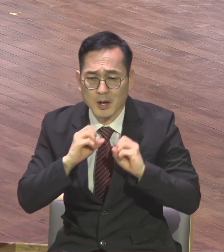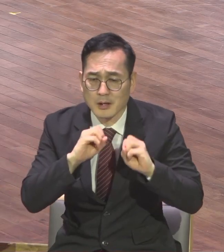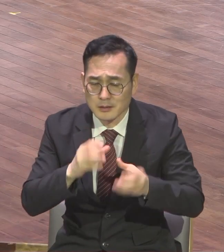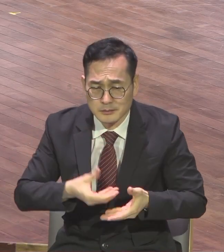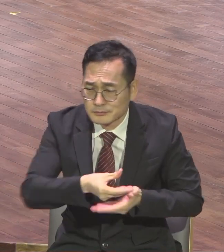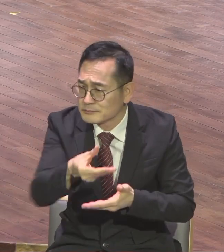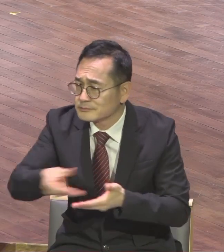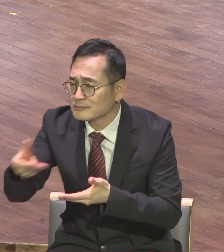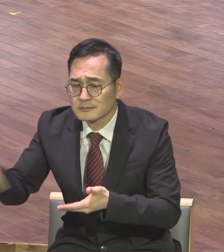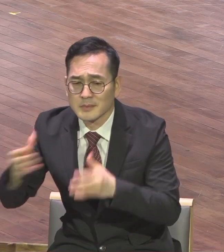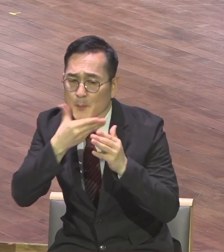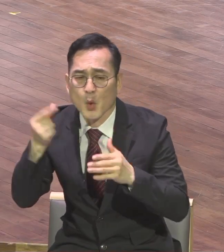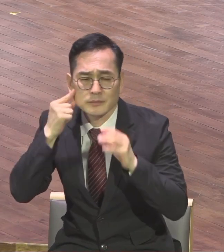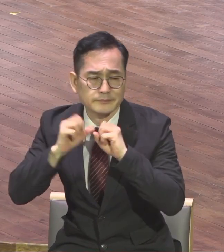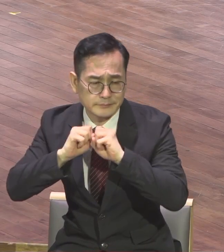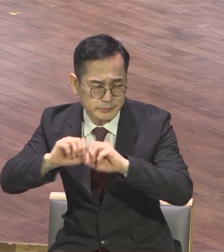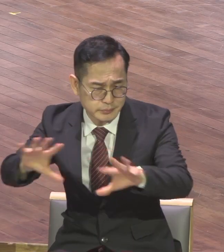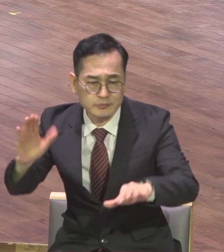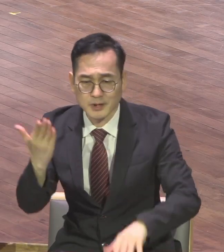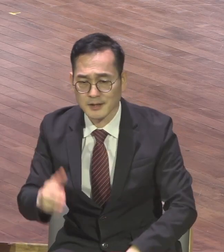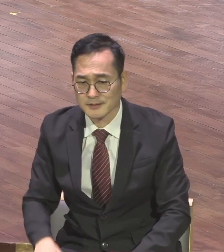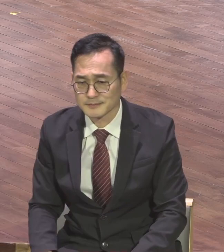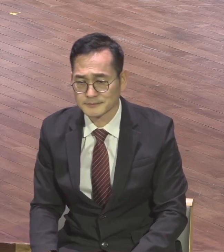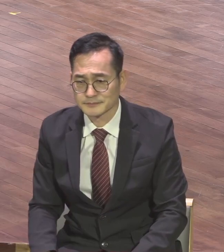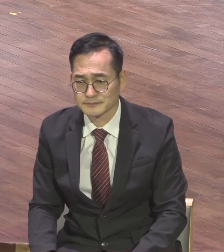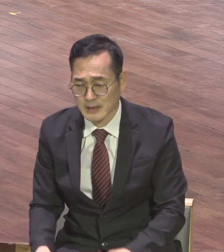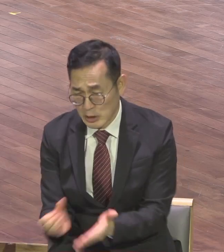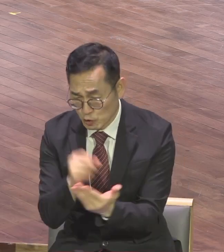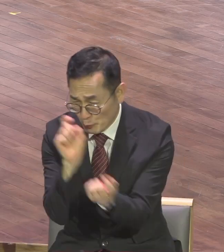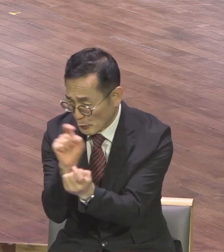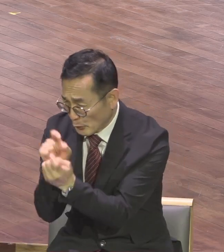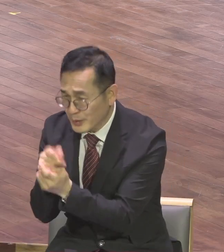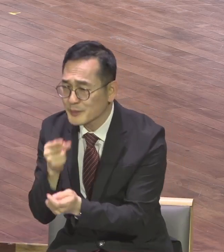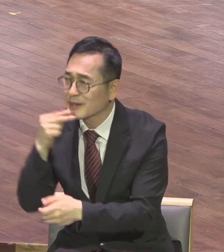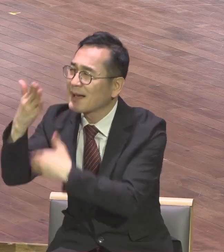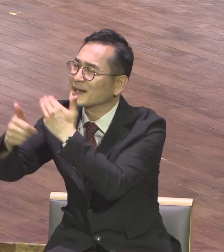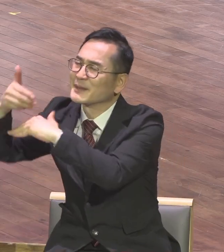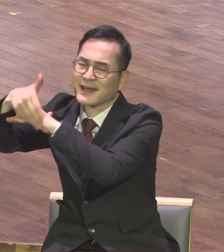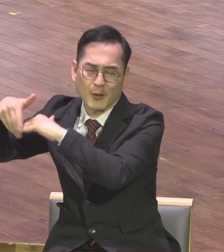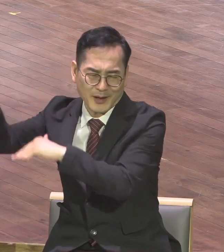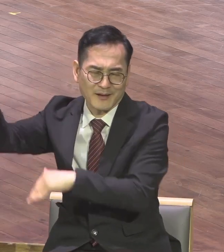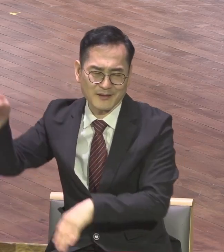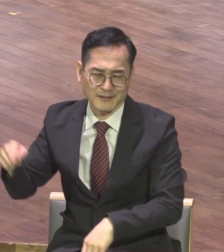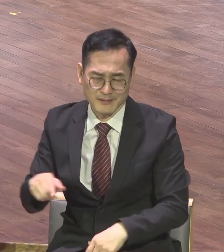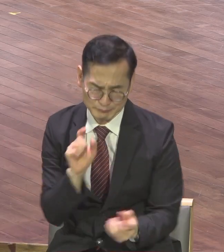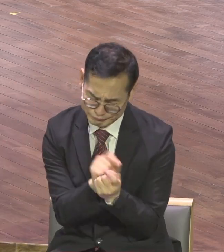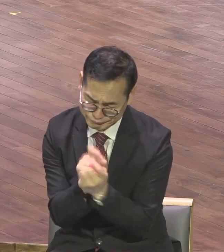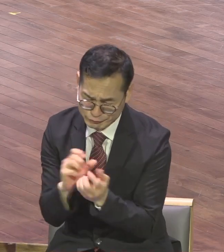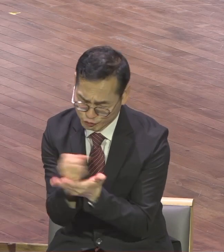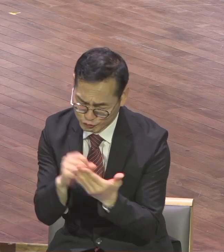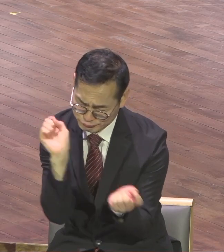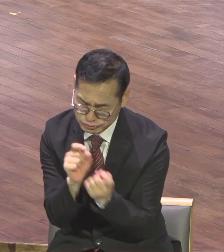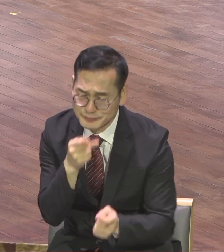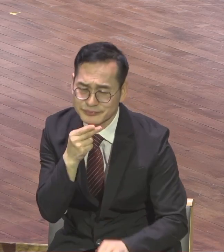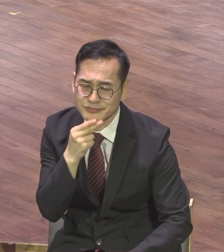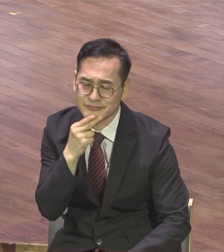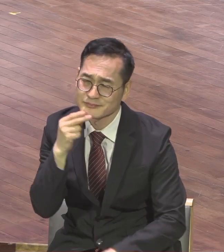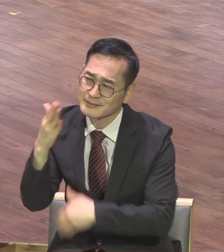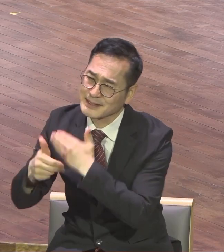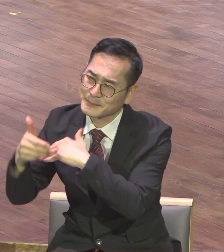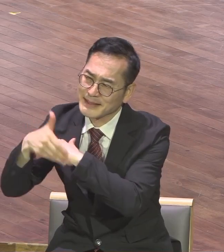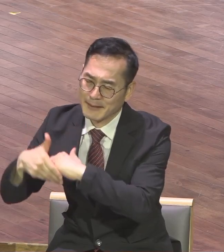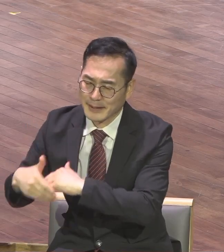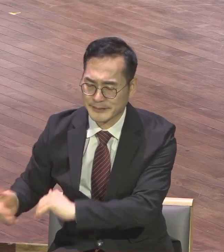우연이란 것이 없습니다. 전부 하나님 계획 속에 들어있다. 하나님 계획 속에 하나님의 성교 계획이 이겁니다.